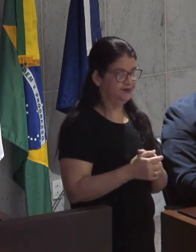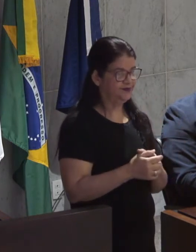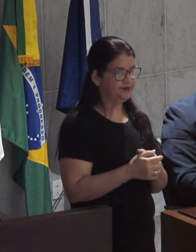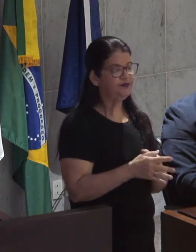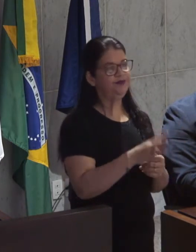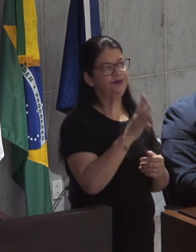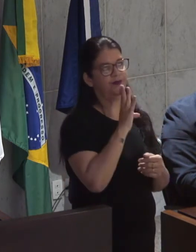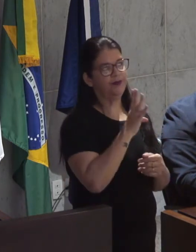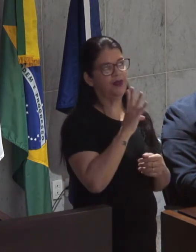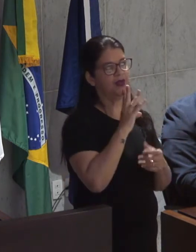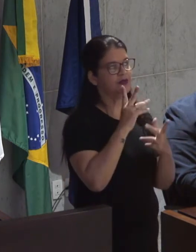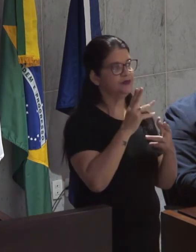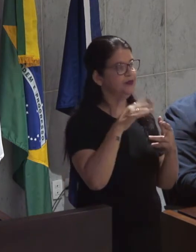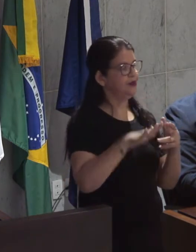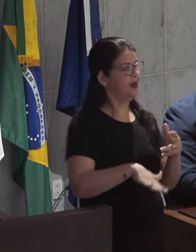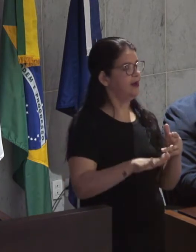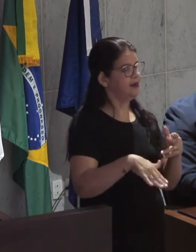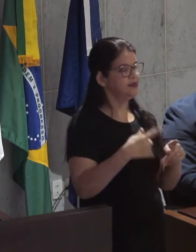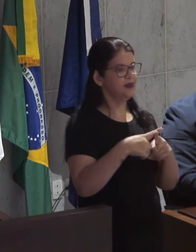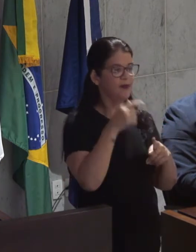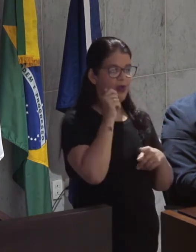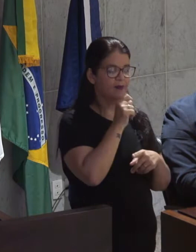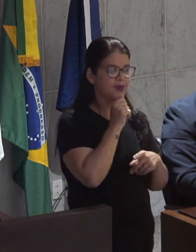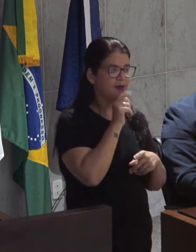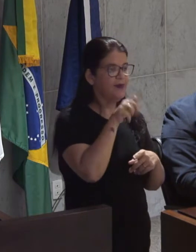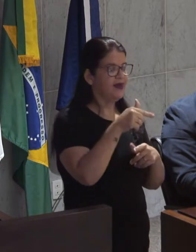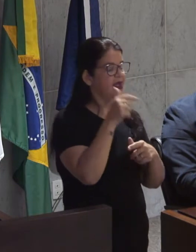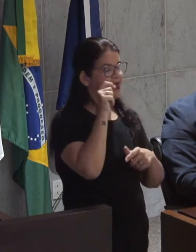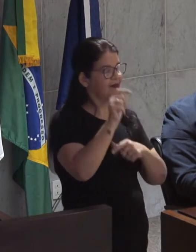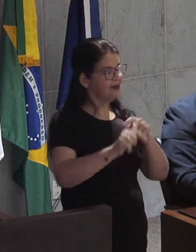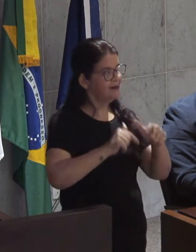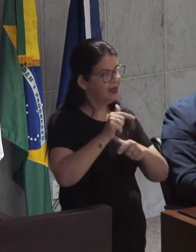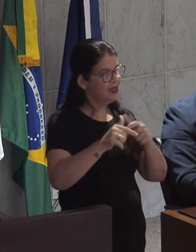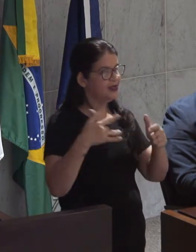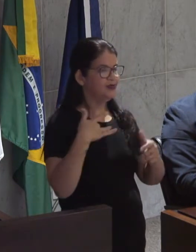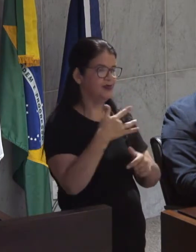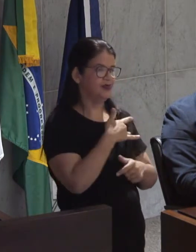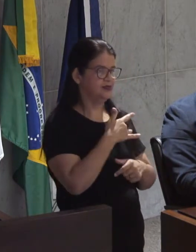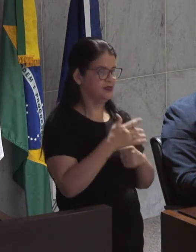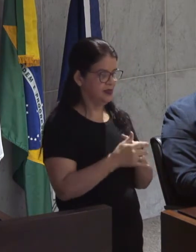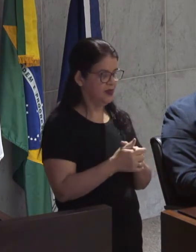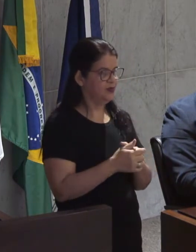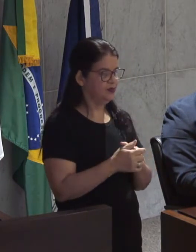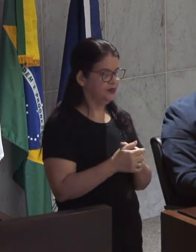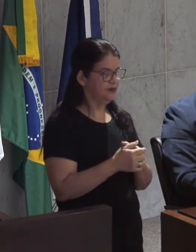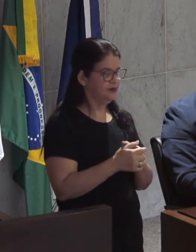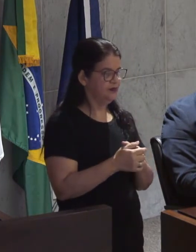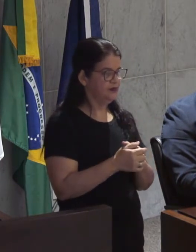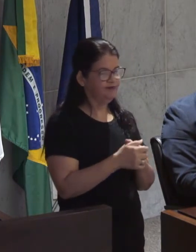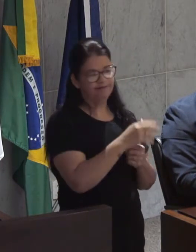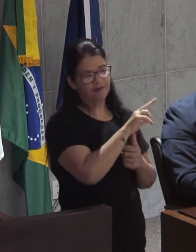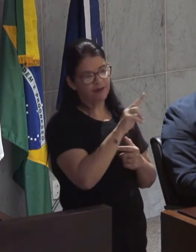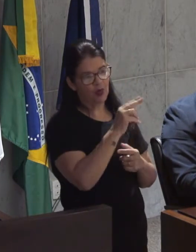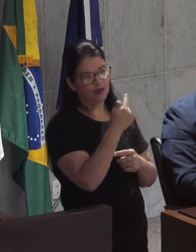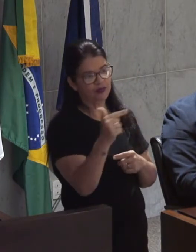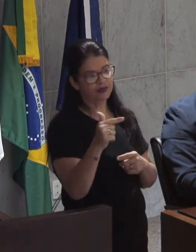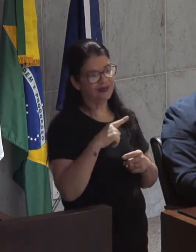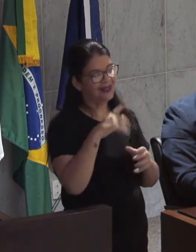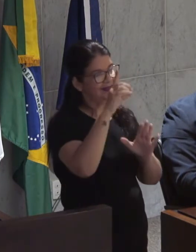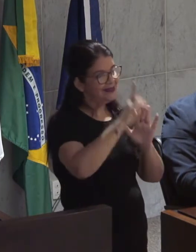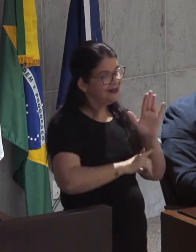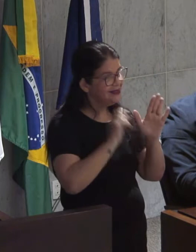Conheço isso desde quando era menino, porque minha mãe era trabalhadora da saúde. Na indigência, sem o